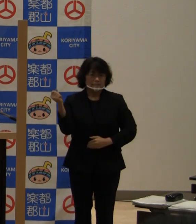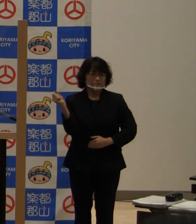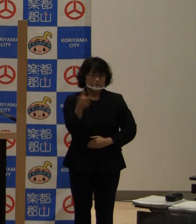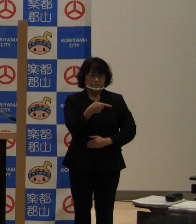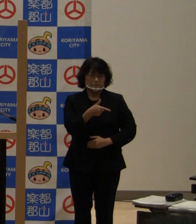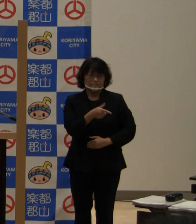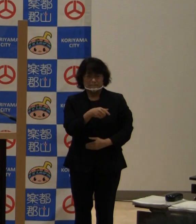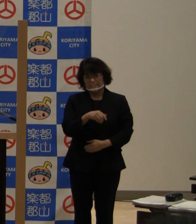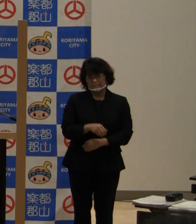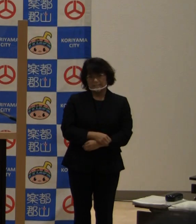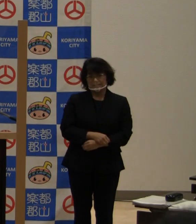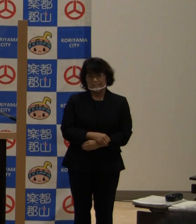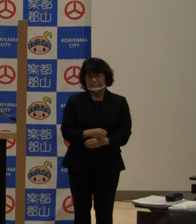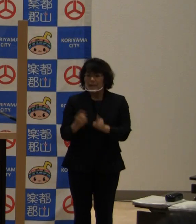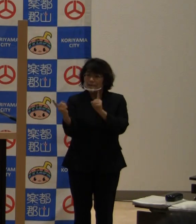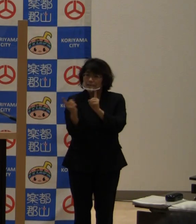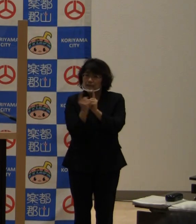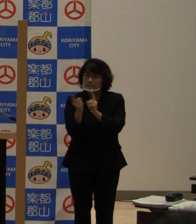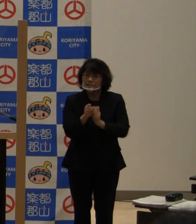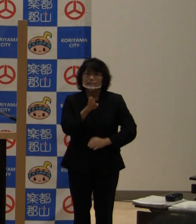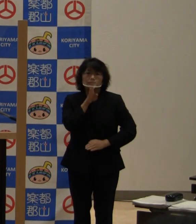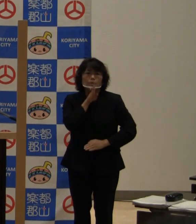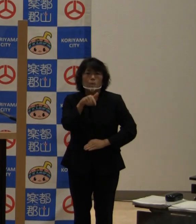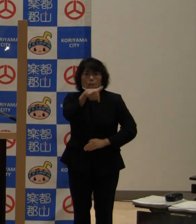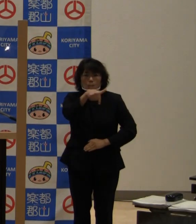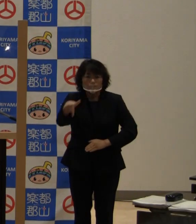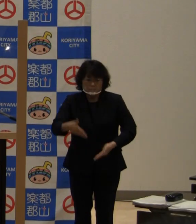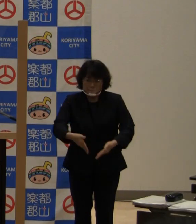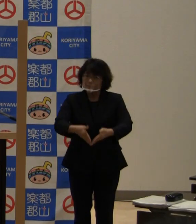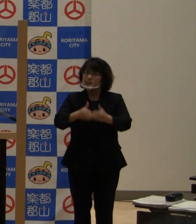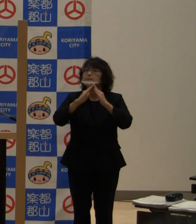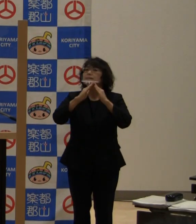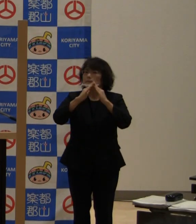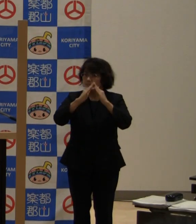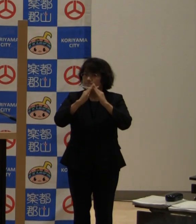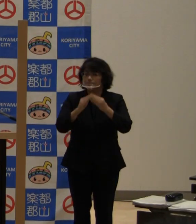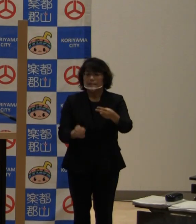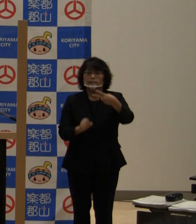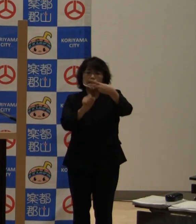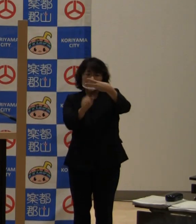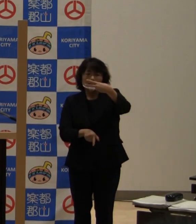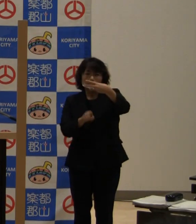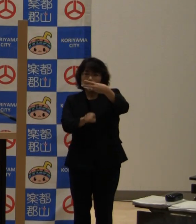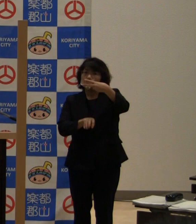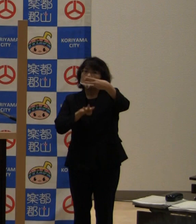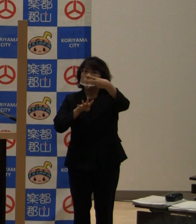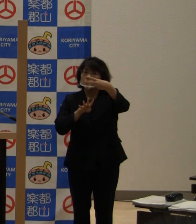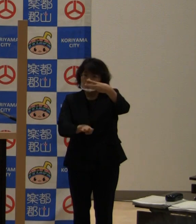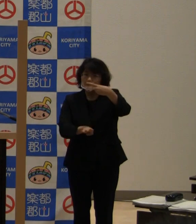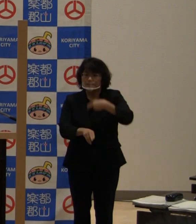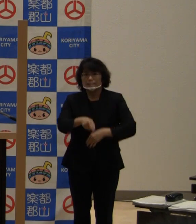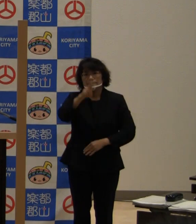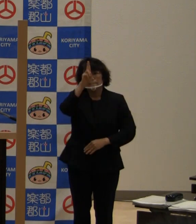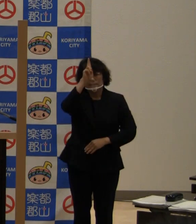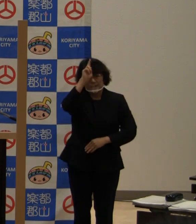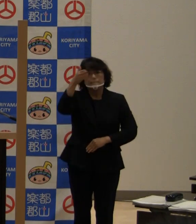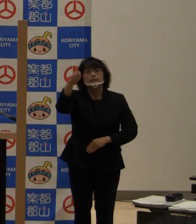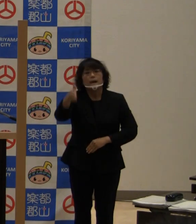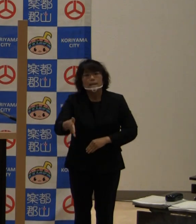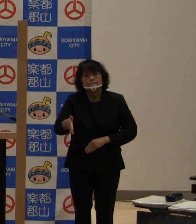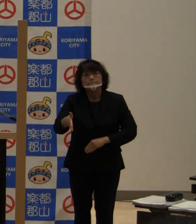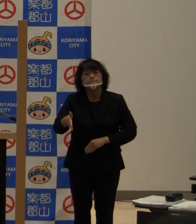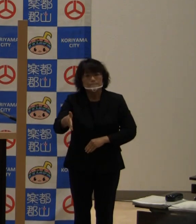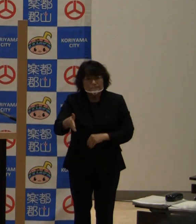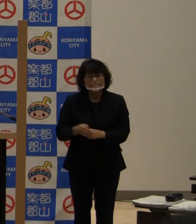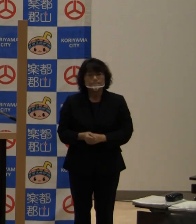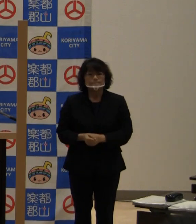対策本部を対策に立ち上げに努めまして、2月14日で0時30分には、